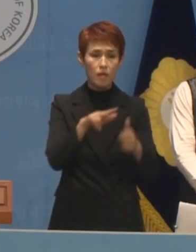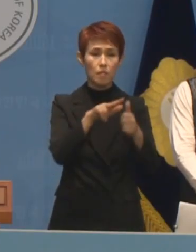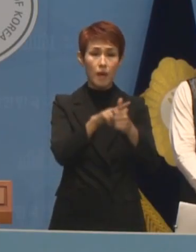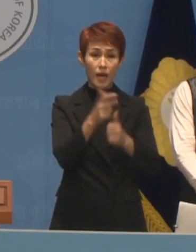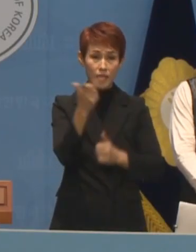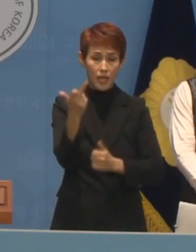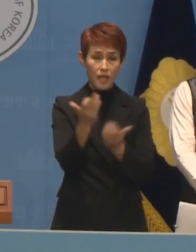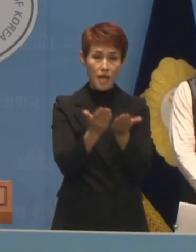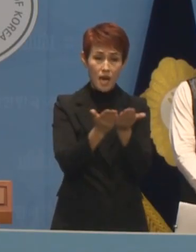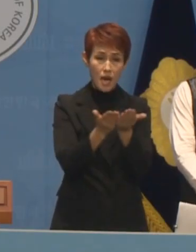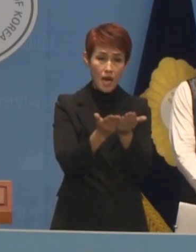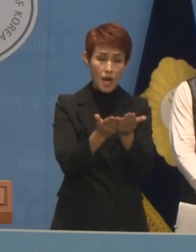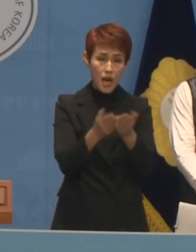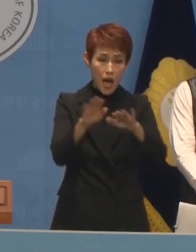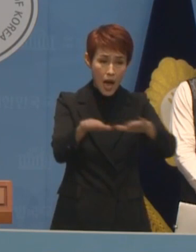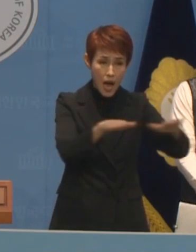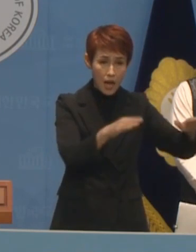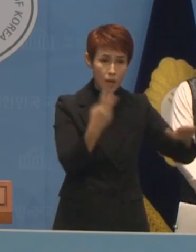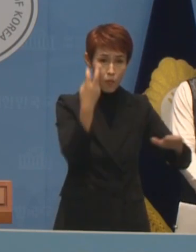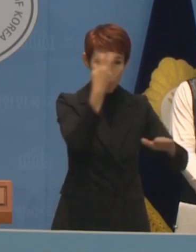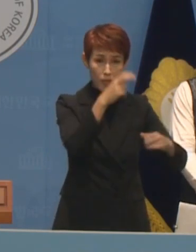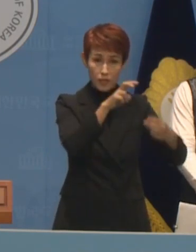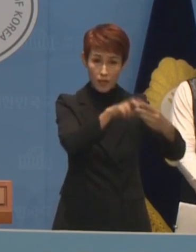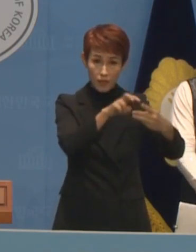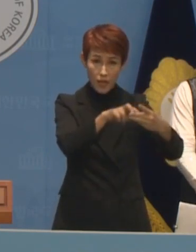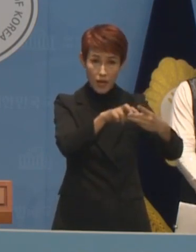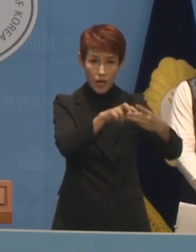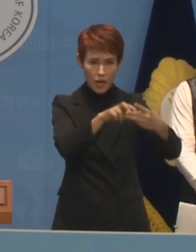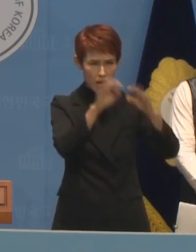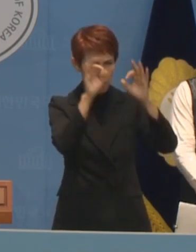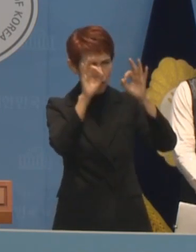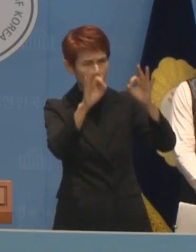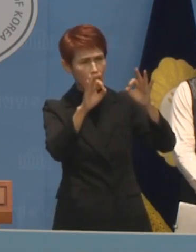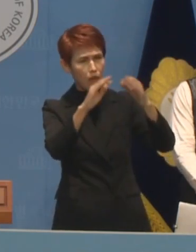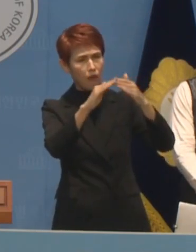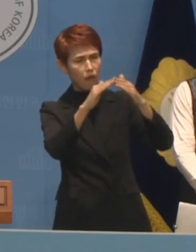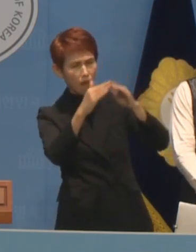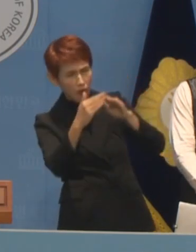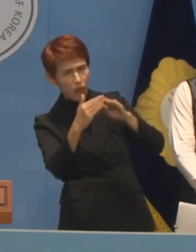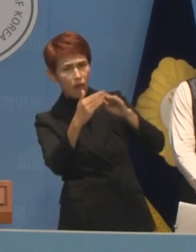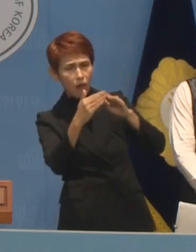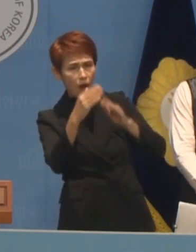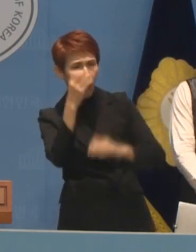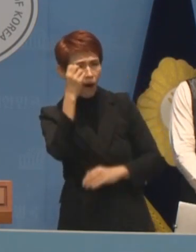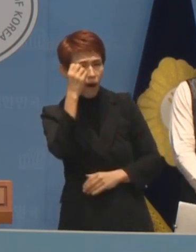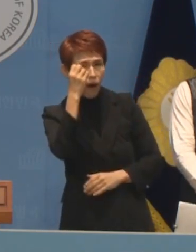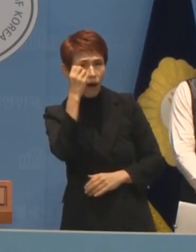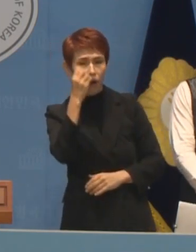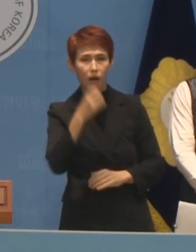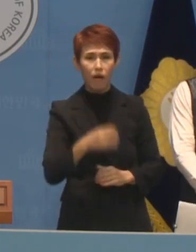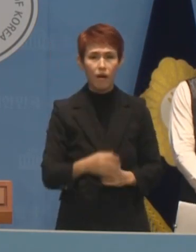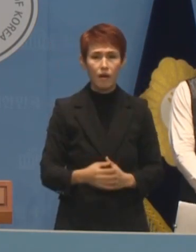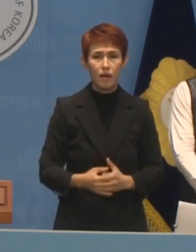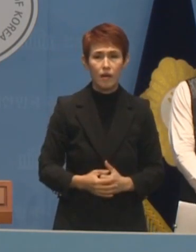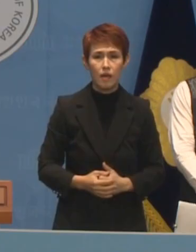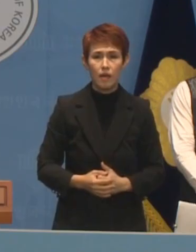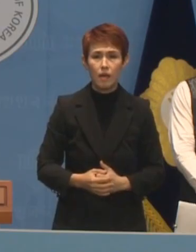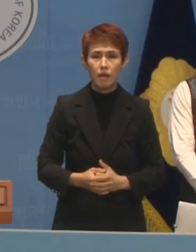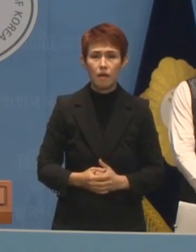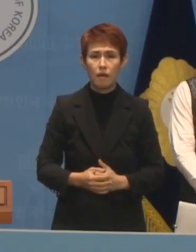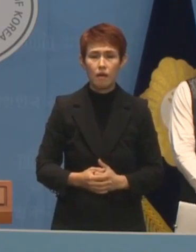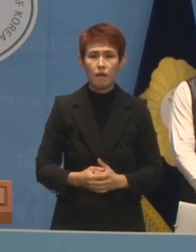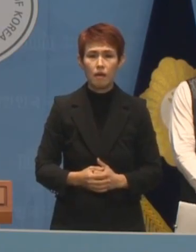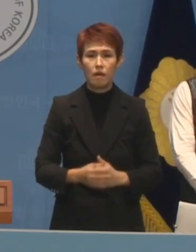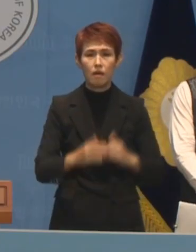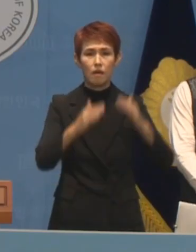보안을 책임지는 보안센터는 겉으로 보기에도 무너지지 않는 것이 용해 보였습니다. 거무줄처럼